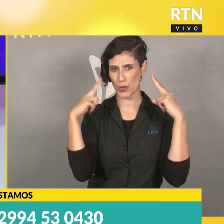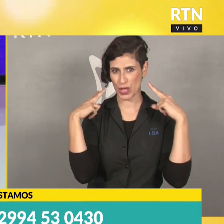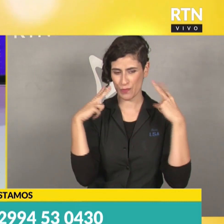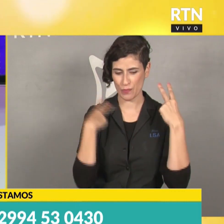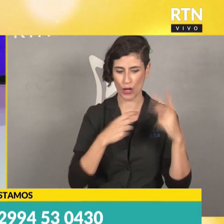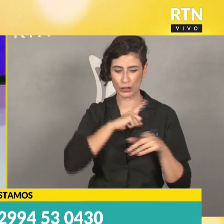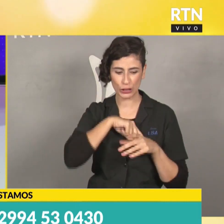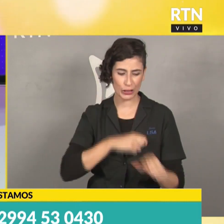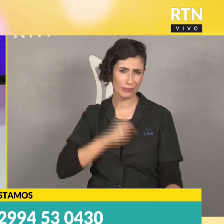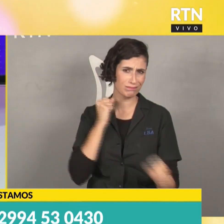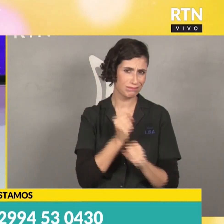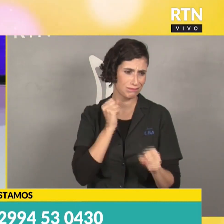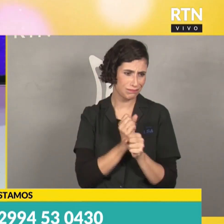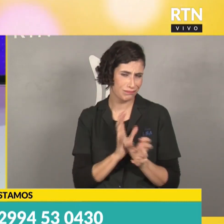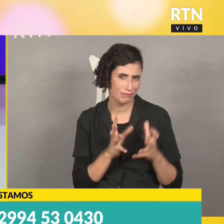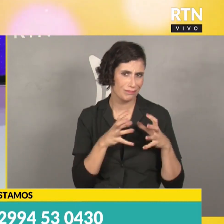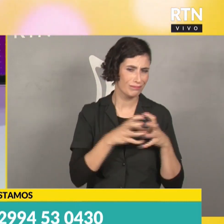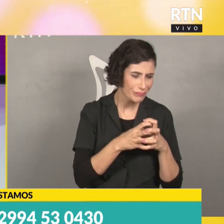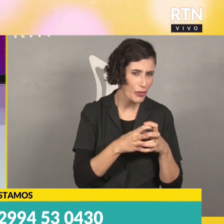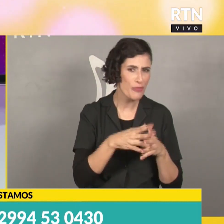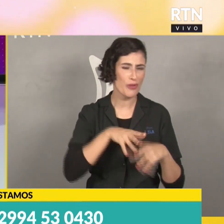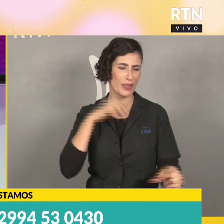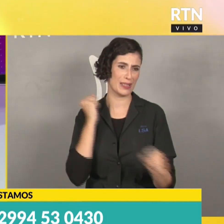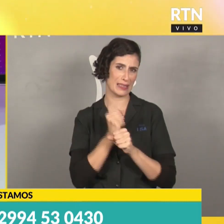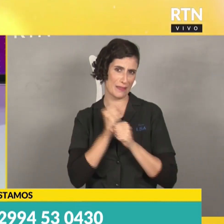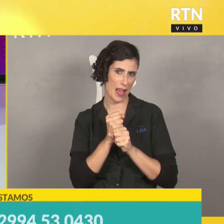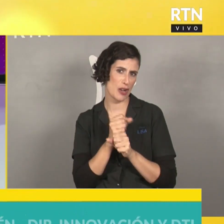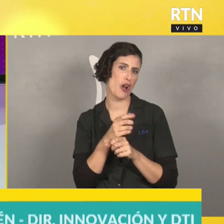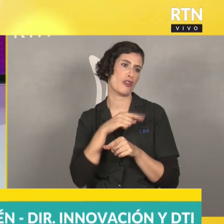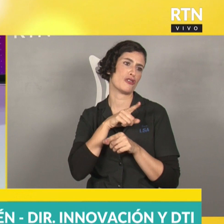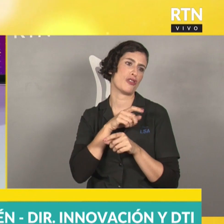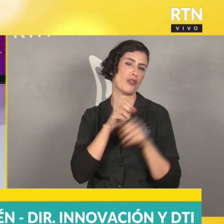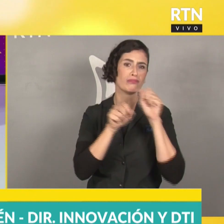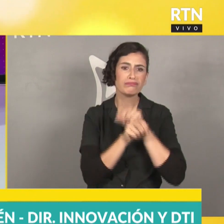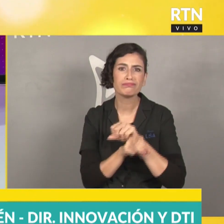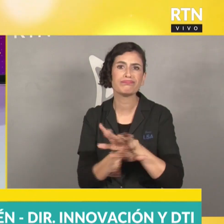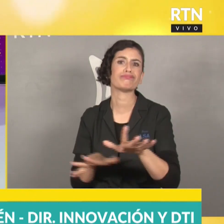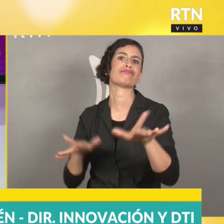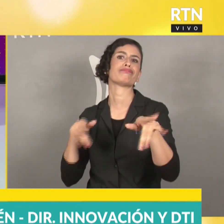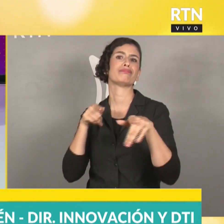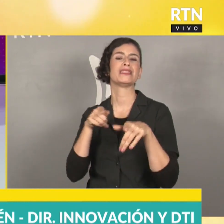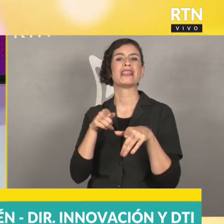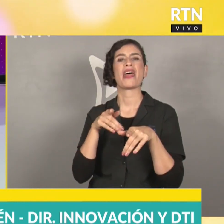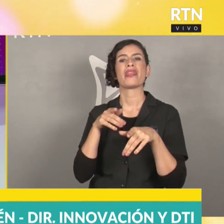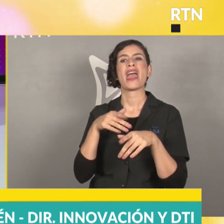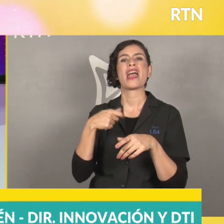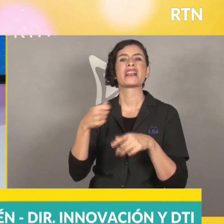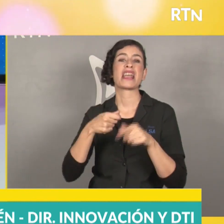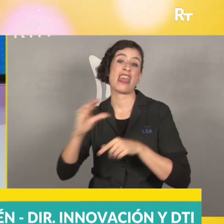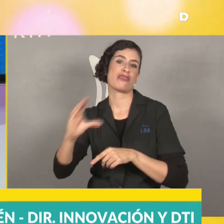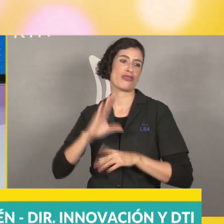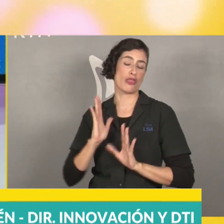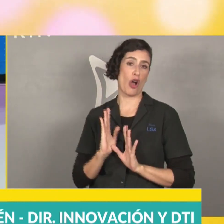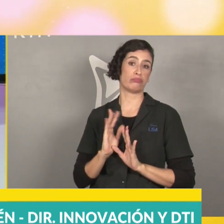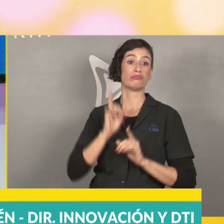mucho con el equipo de CFI, o sea, sí. A través de una línea de crédito que propone el Consejo Federal de Inversiones, sí. Trabajamos con el equipo